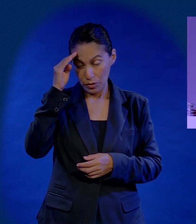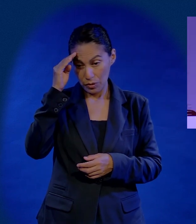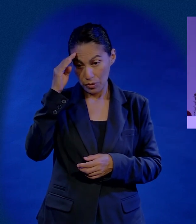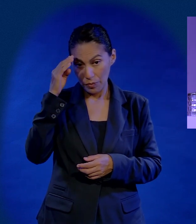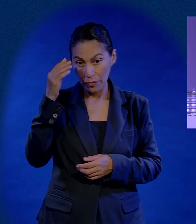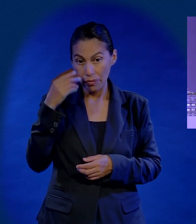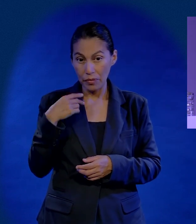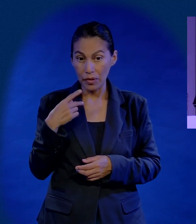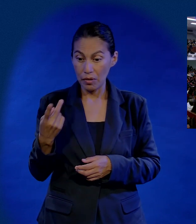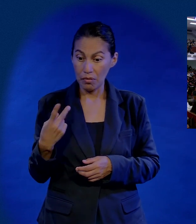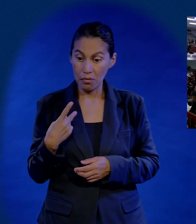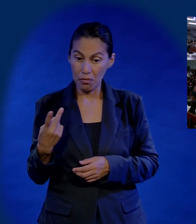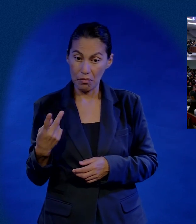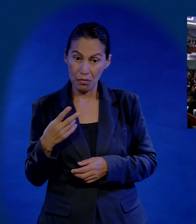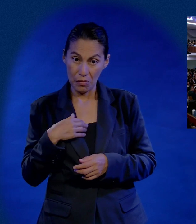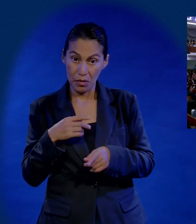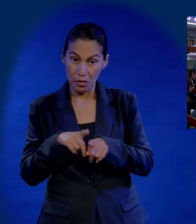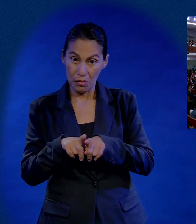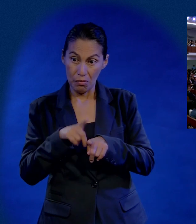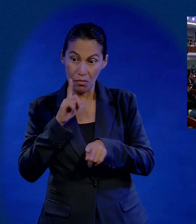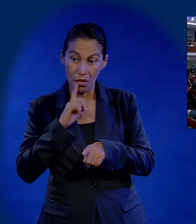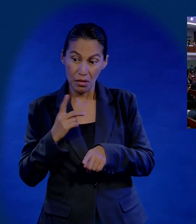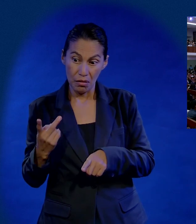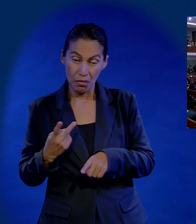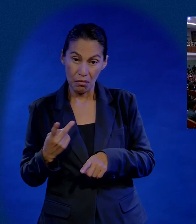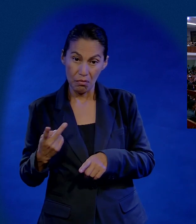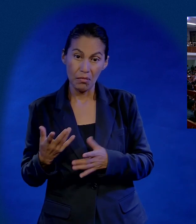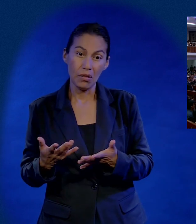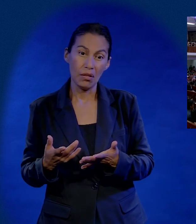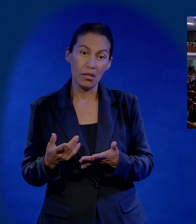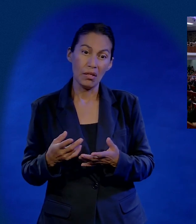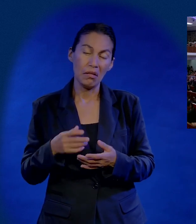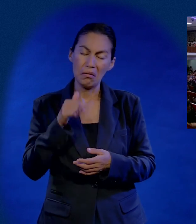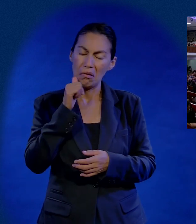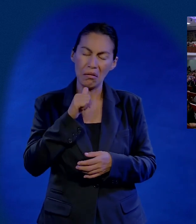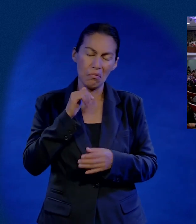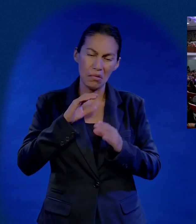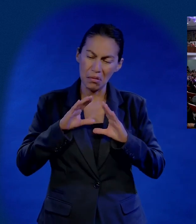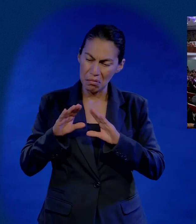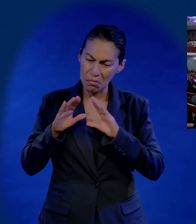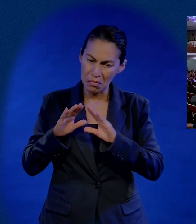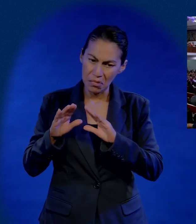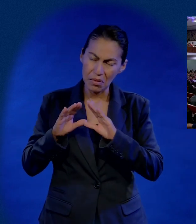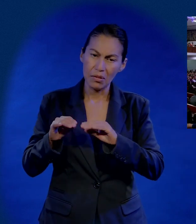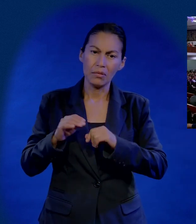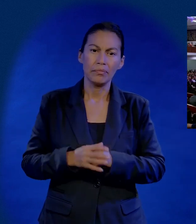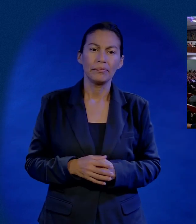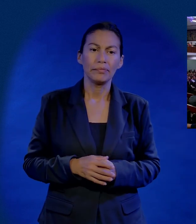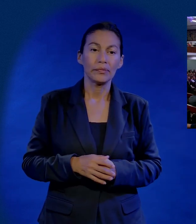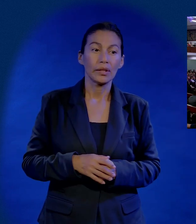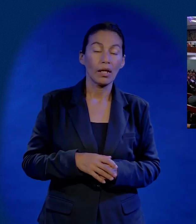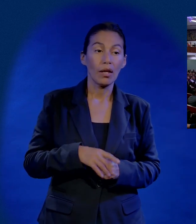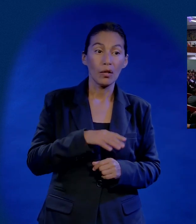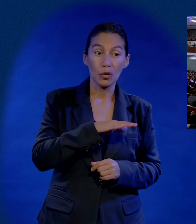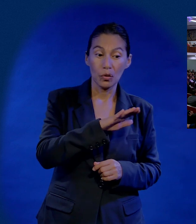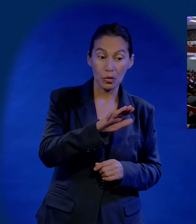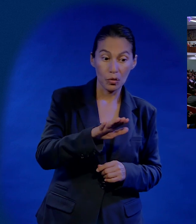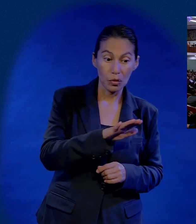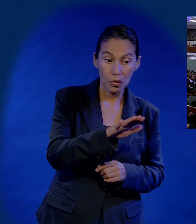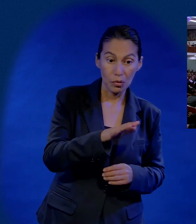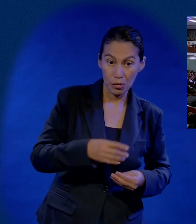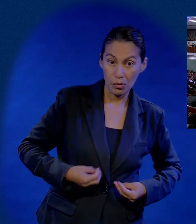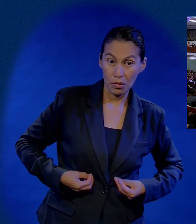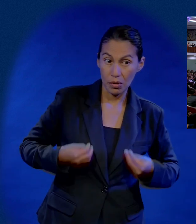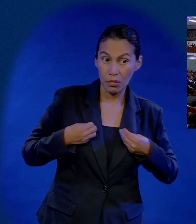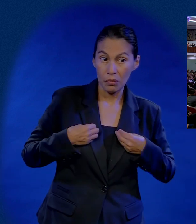Ella siempre estaba pendiente de mí porque sabía que el barrio donde vivíamos era un tanto complejo. Los amigos